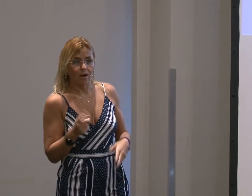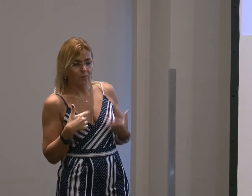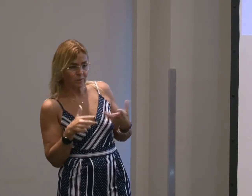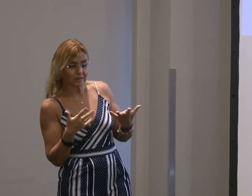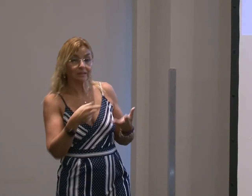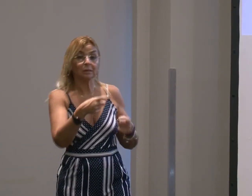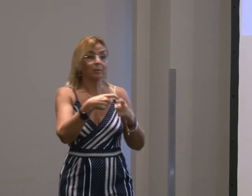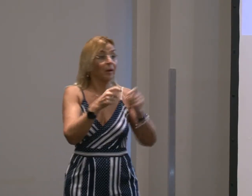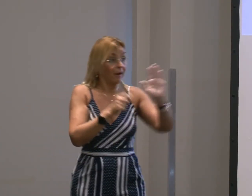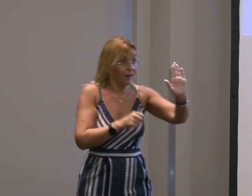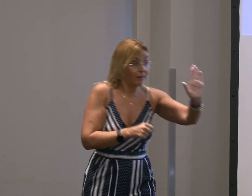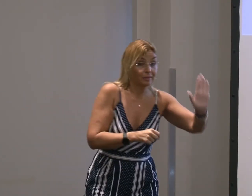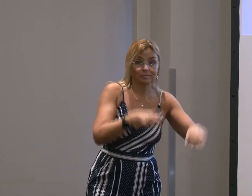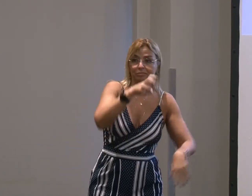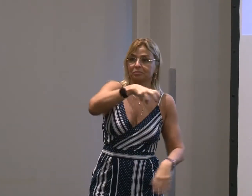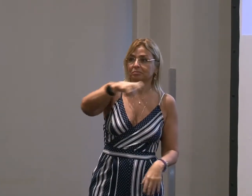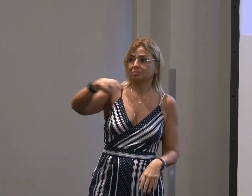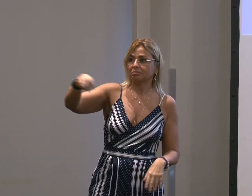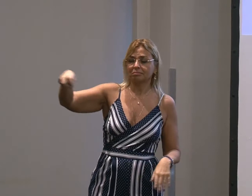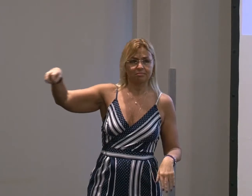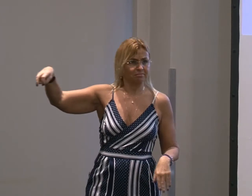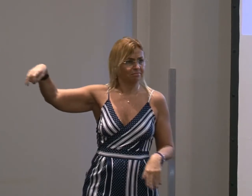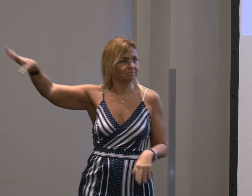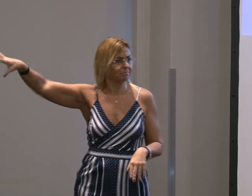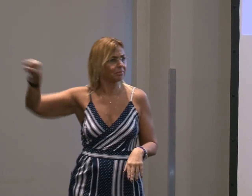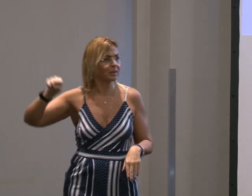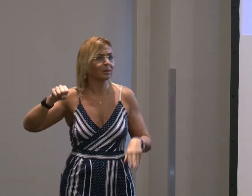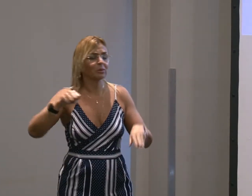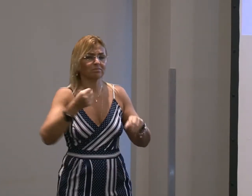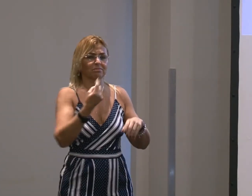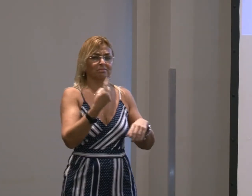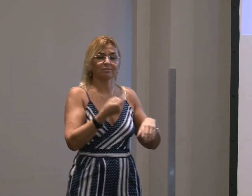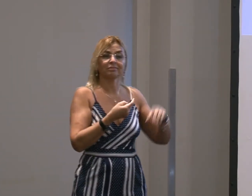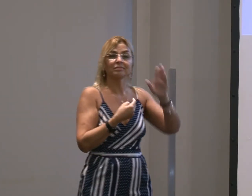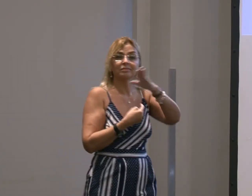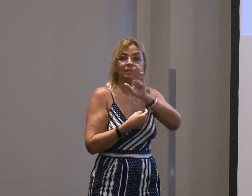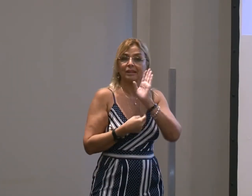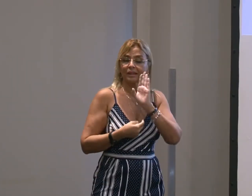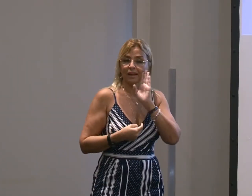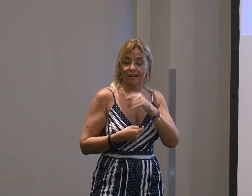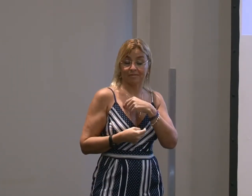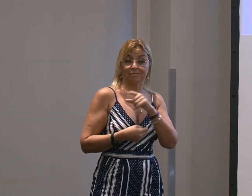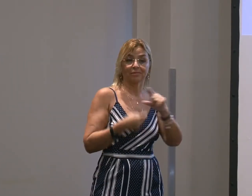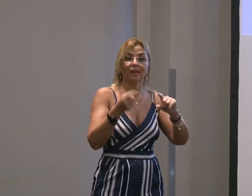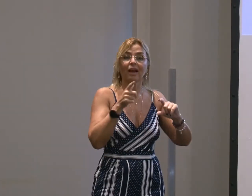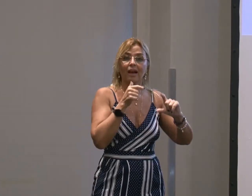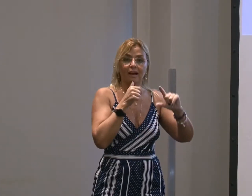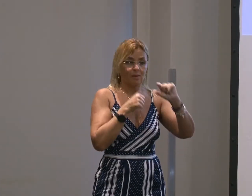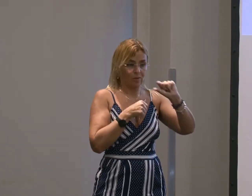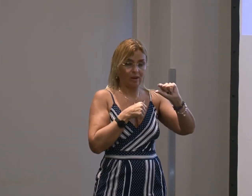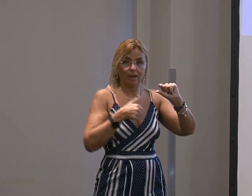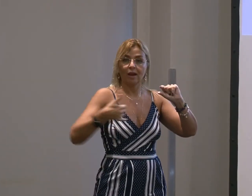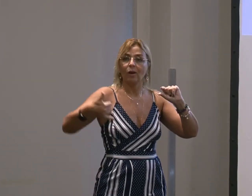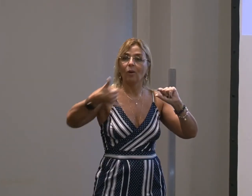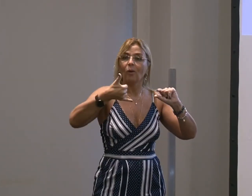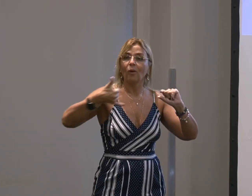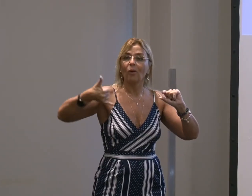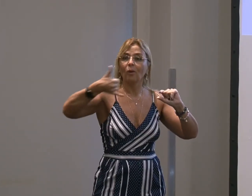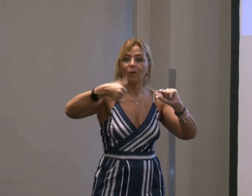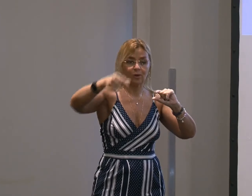E aí eu fiquei pensando, o surdo não tendo entendido o que o médico estava falando, eu pensei, será que eu intervenho ou não intervenho? Mas eu achei interessante